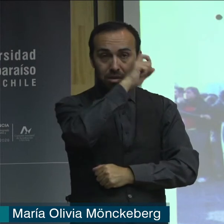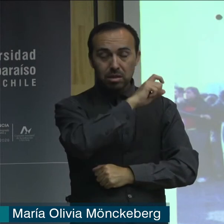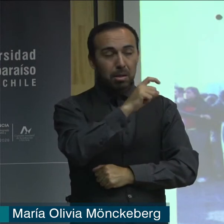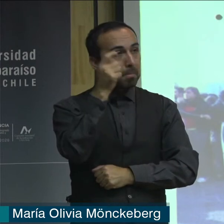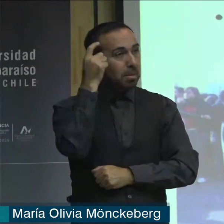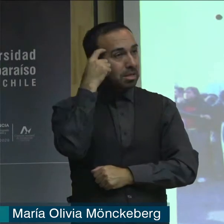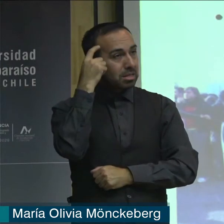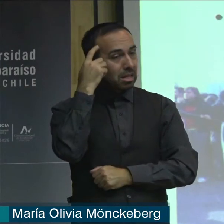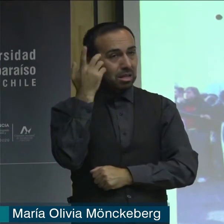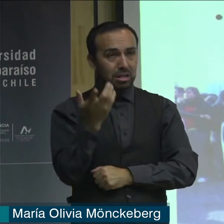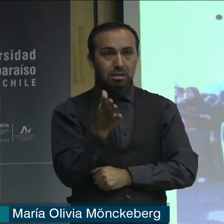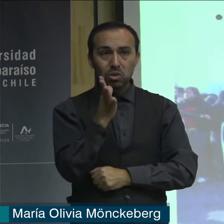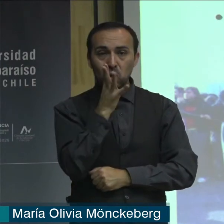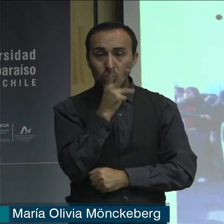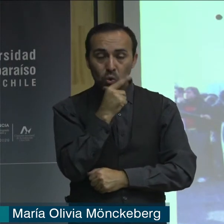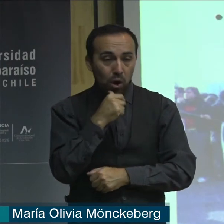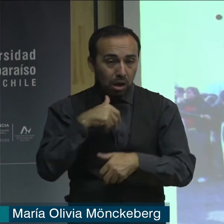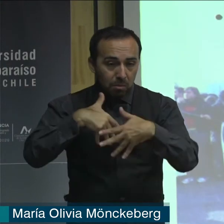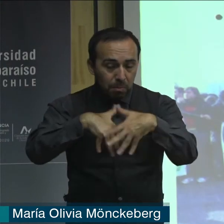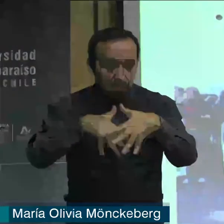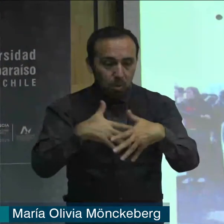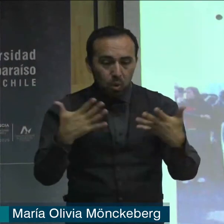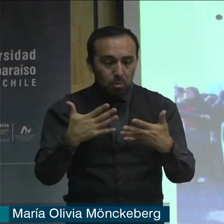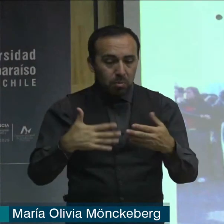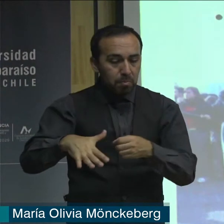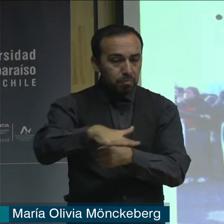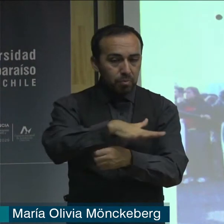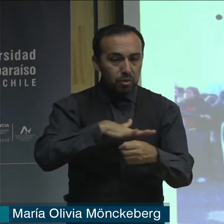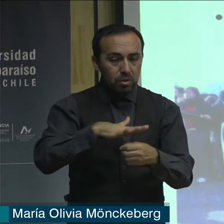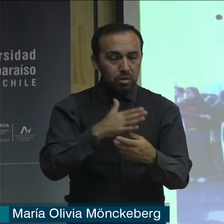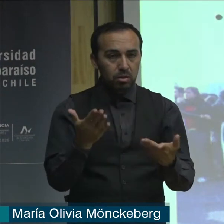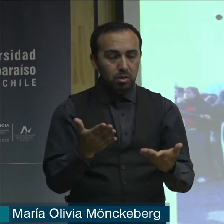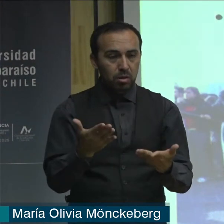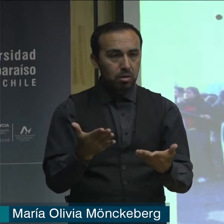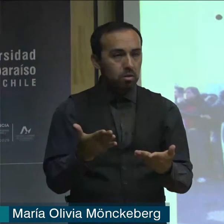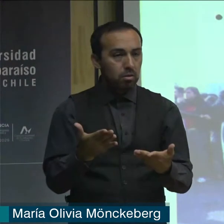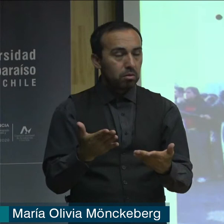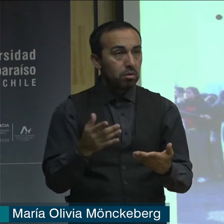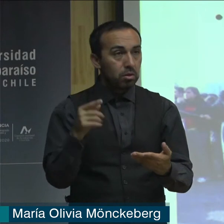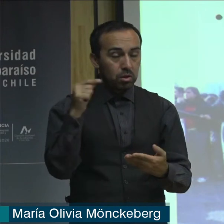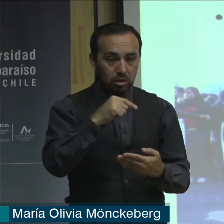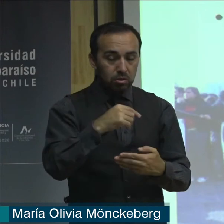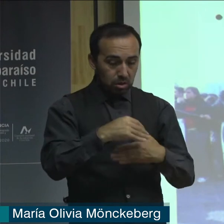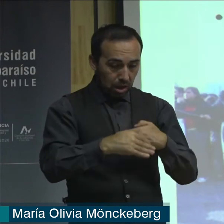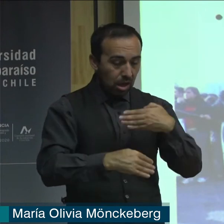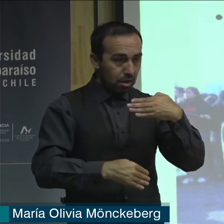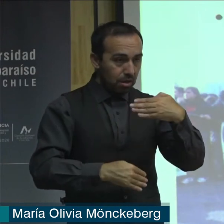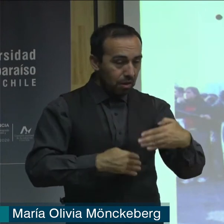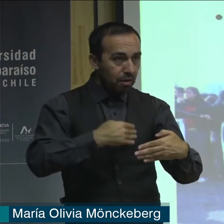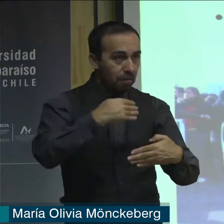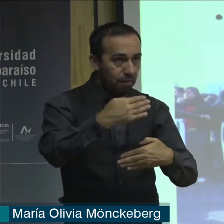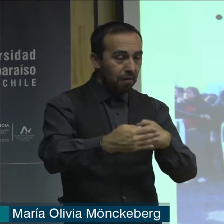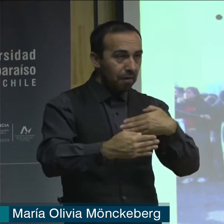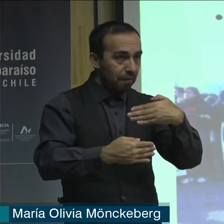ocurrido porque con esto se ha avanzado pero quedan muchos No